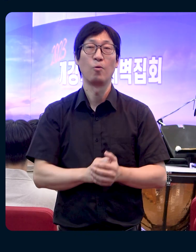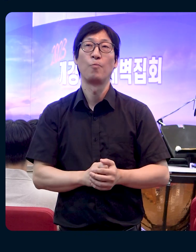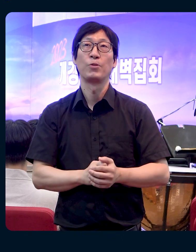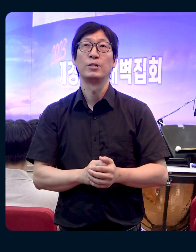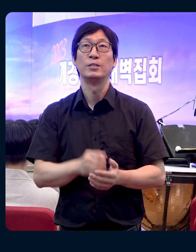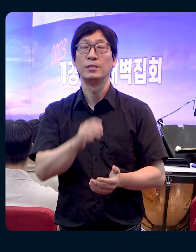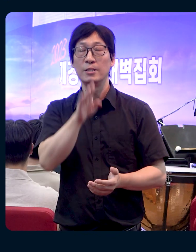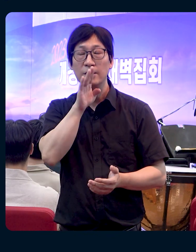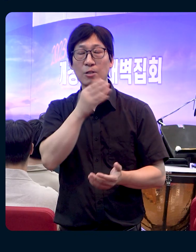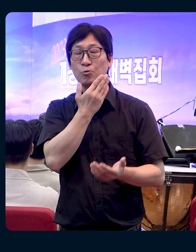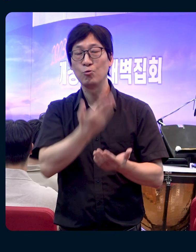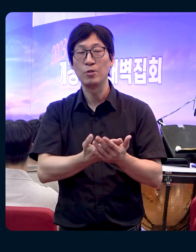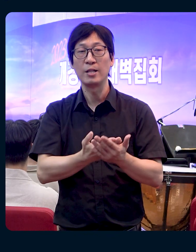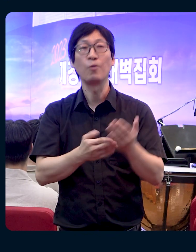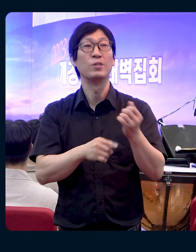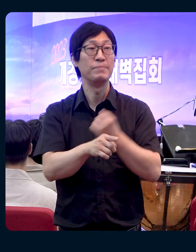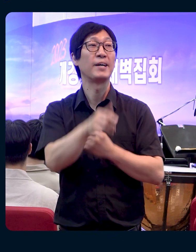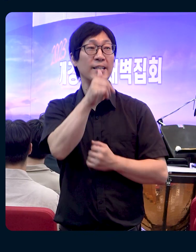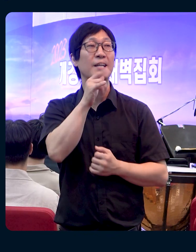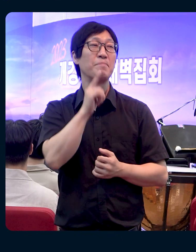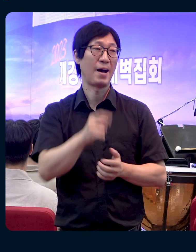정말 중요한 요인이 따로 있습니다.